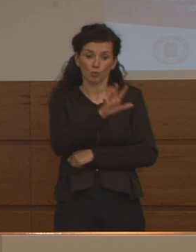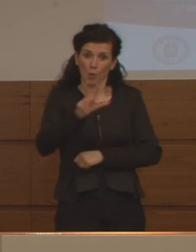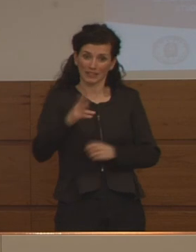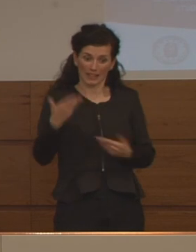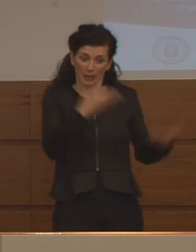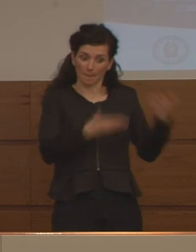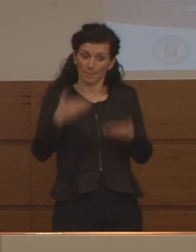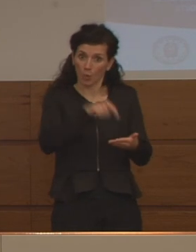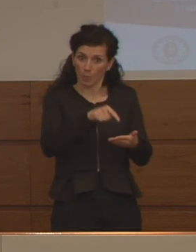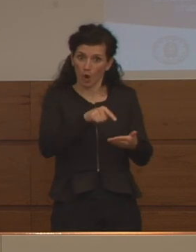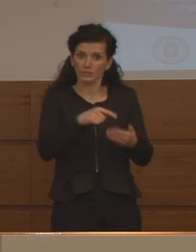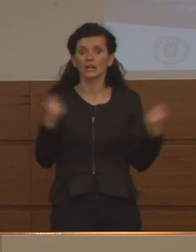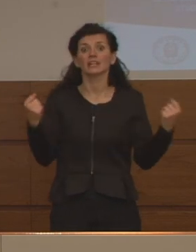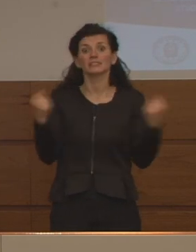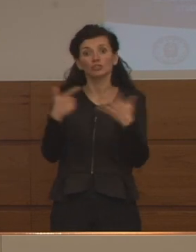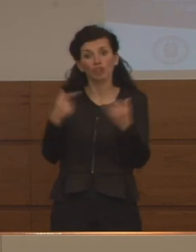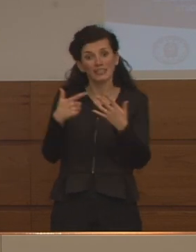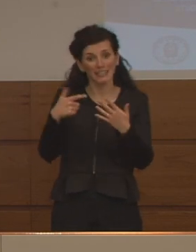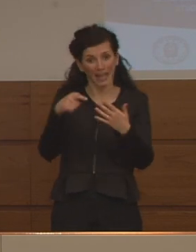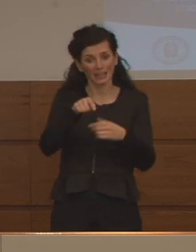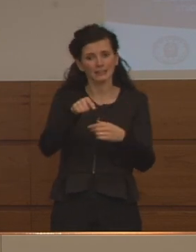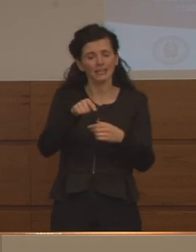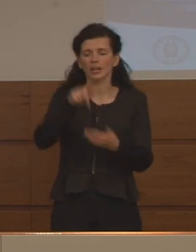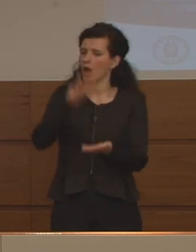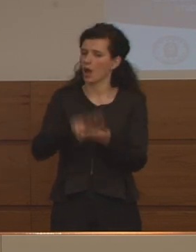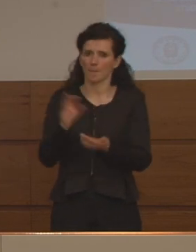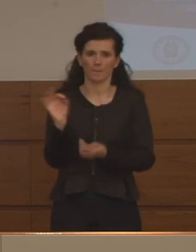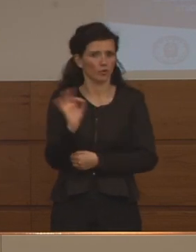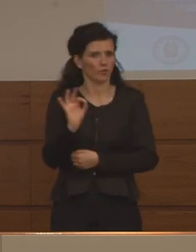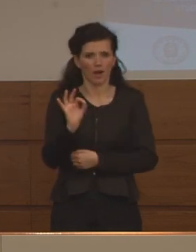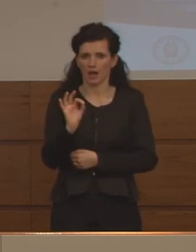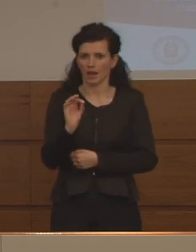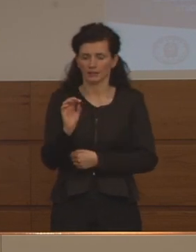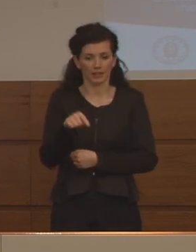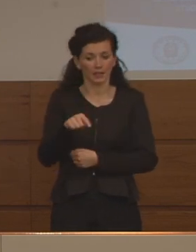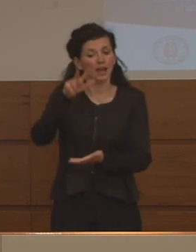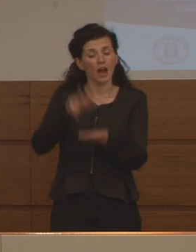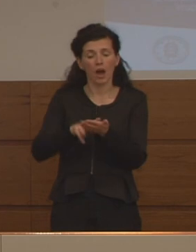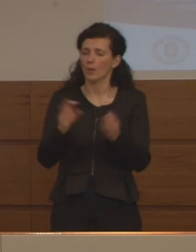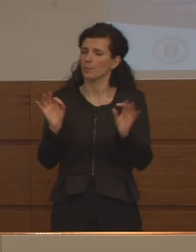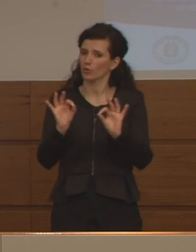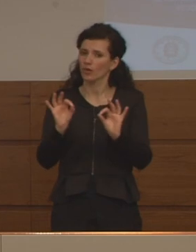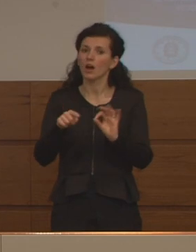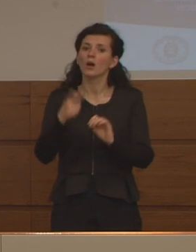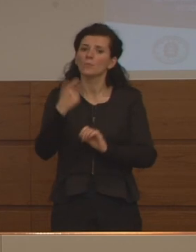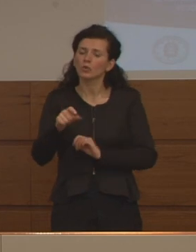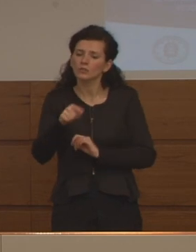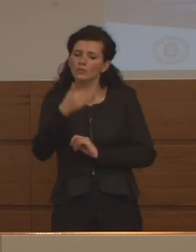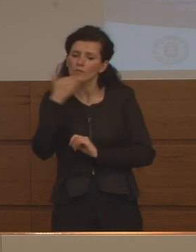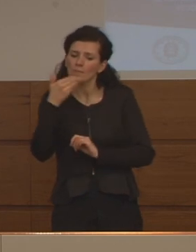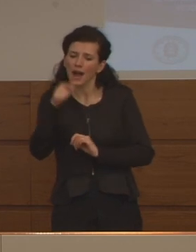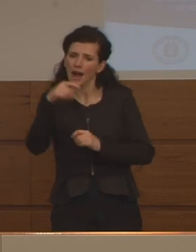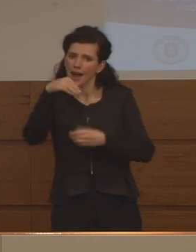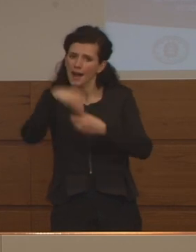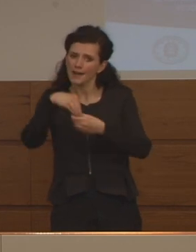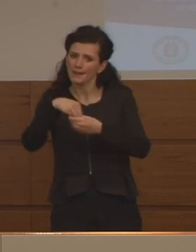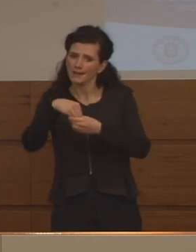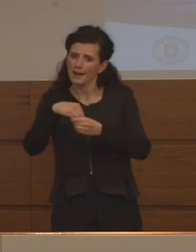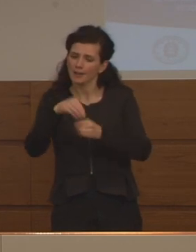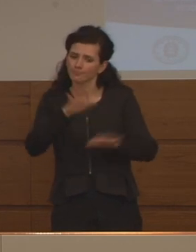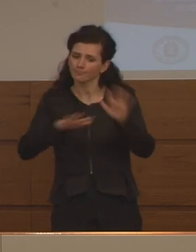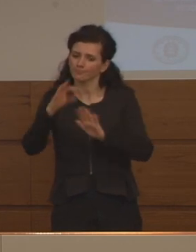proposte sono state non approvate per mancanze di un solido razionale questo